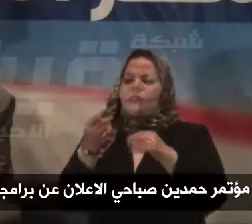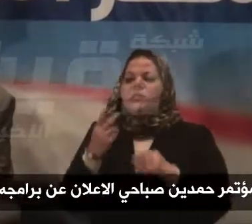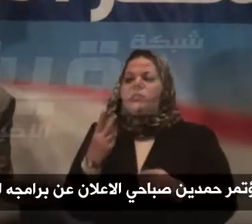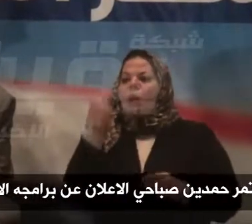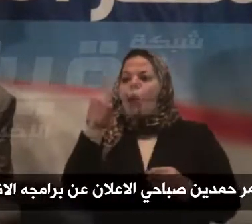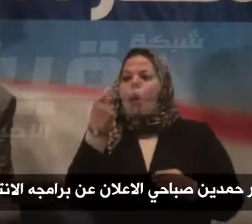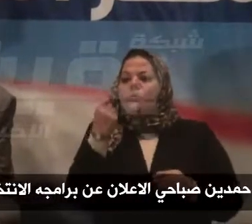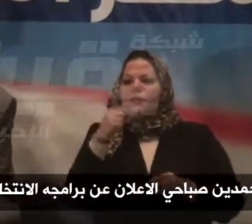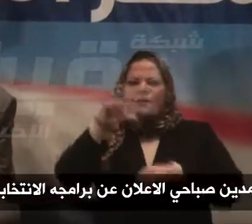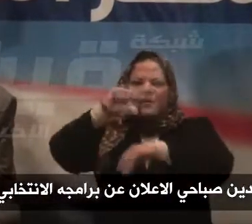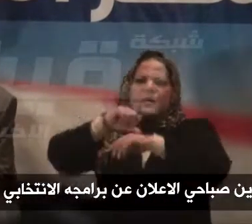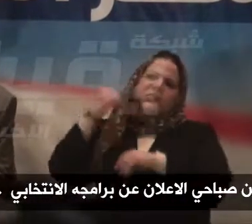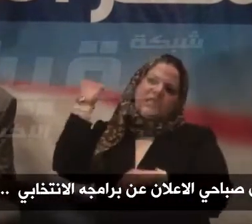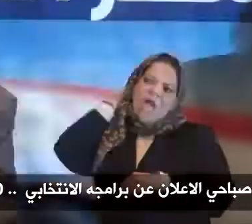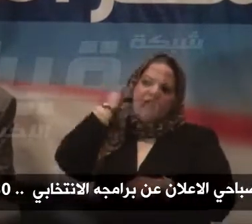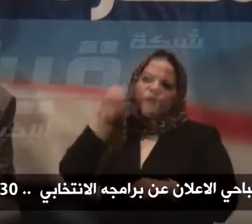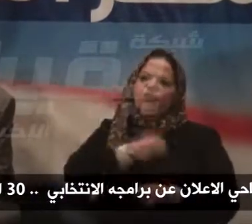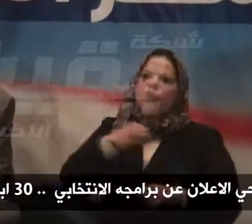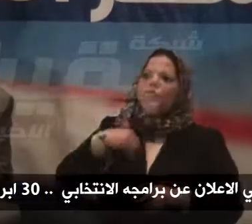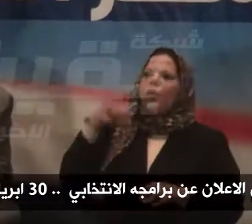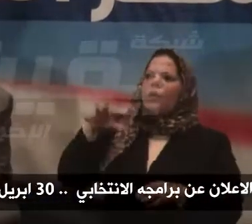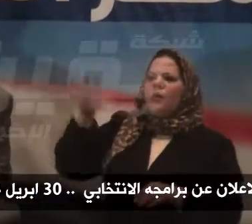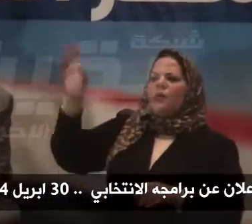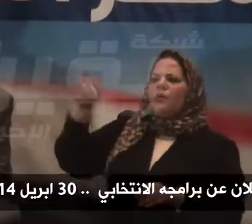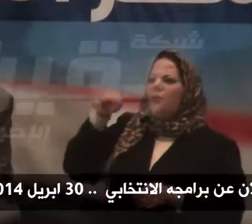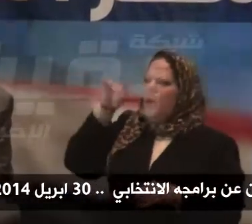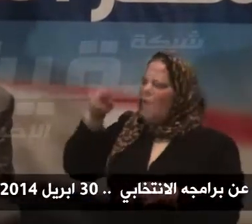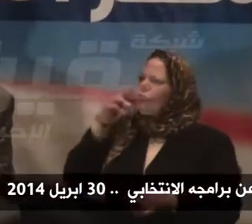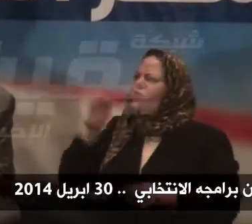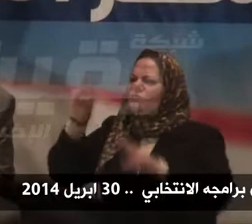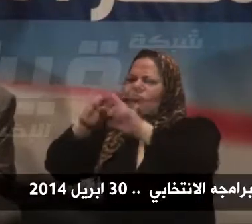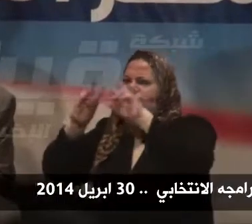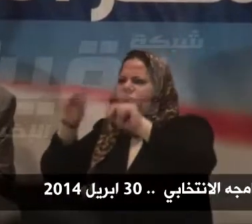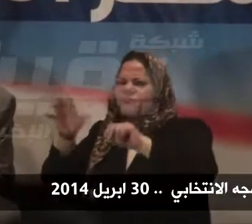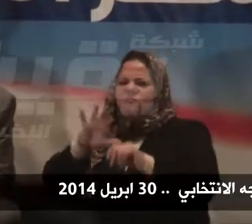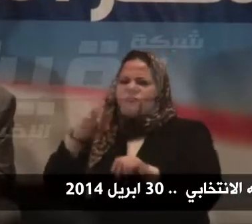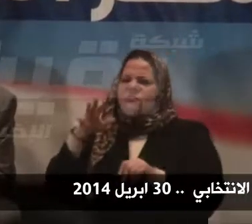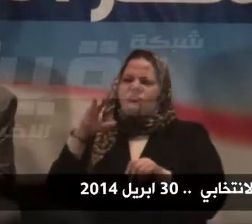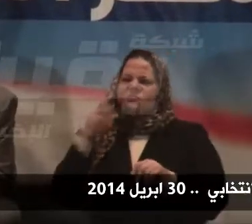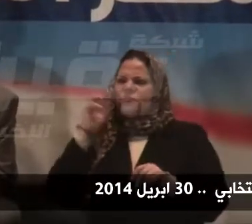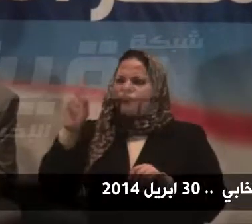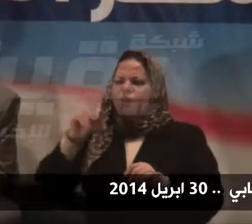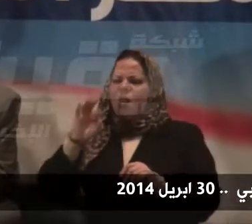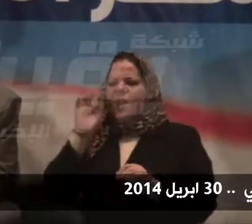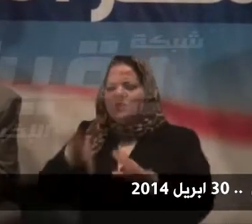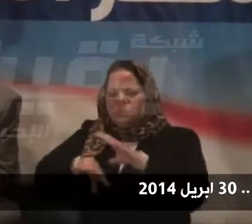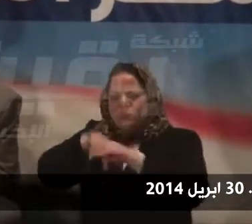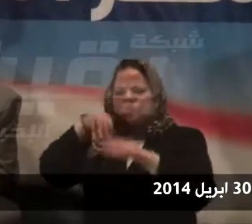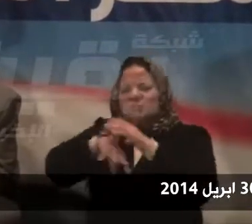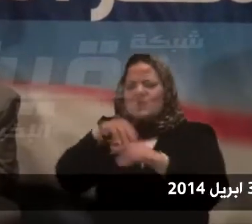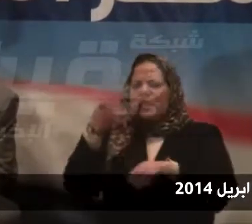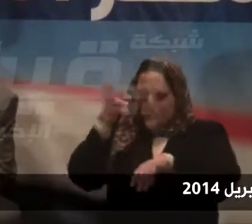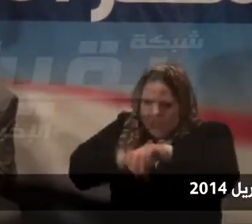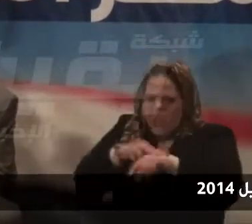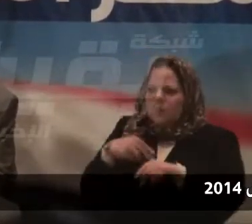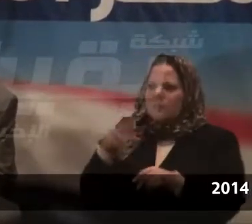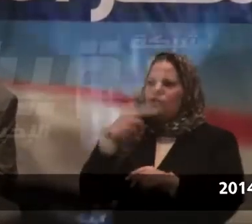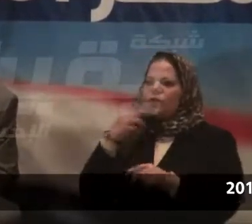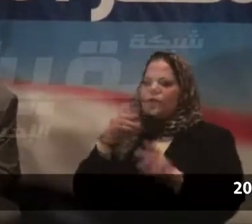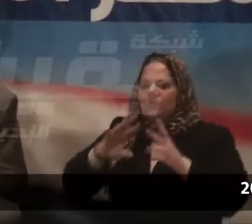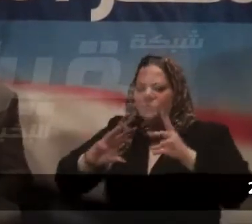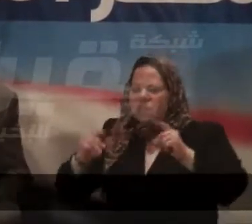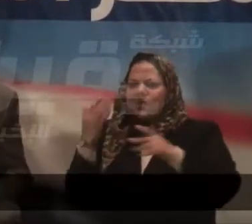مستشفى مركزي في الصعيد في حاجة شديدة جدا إلى إعادة الإصلاح فيهم وإعادة